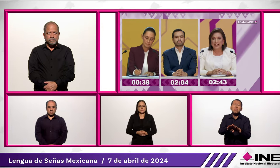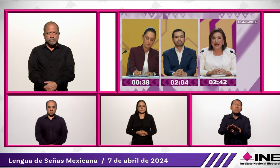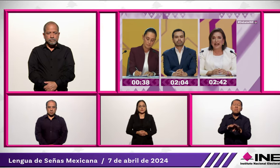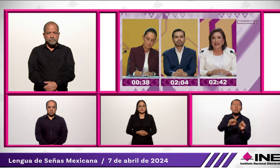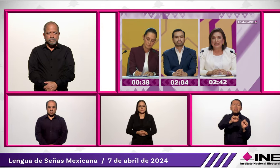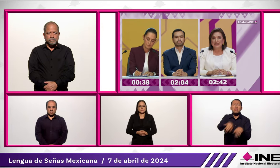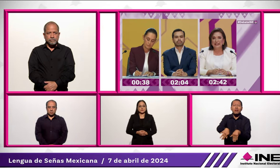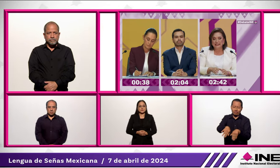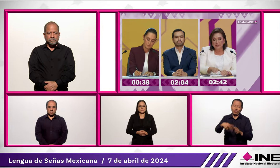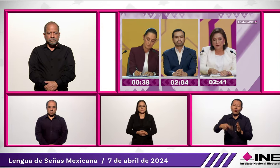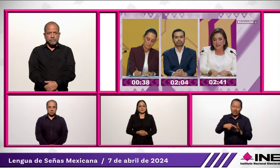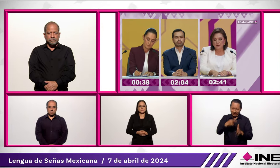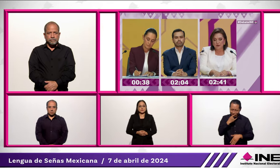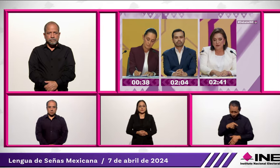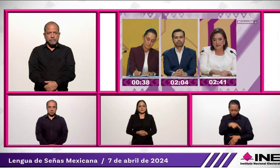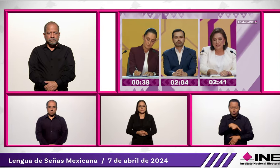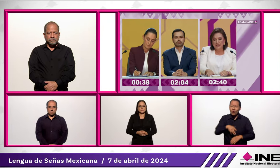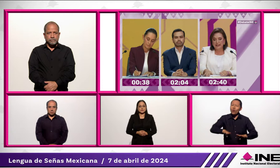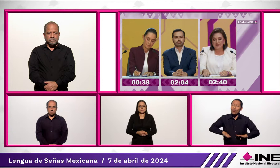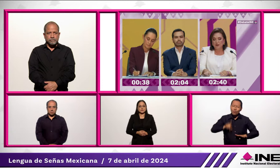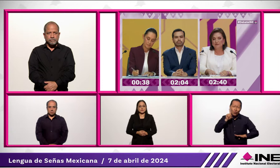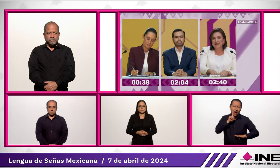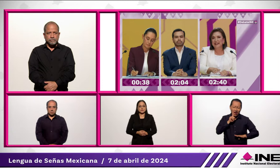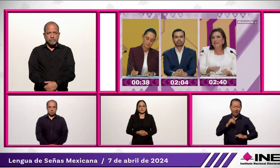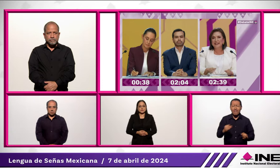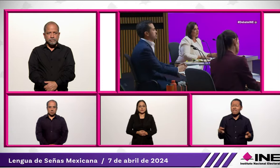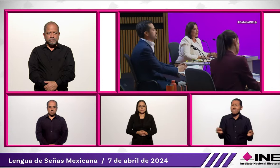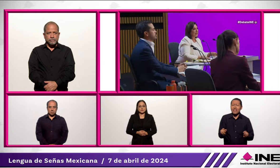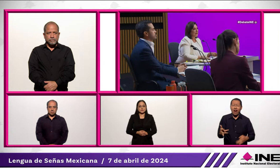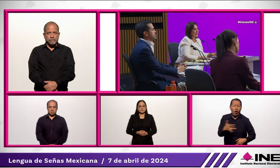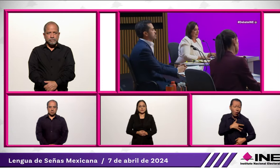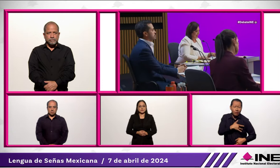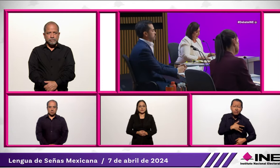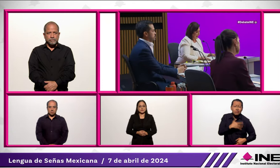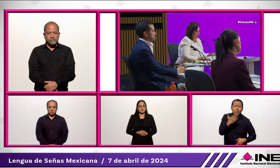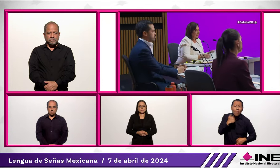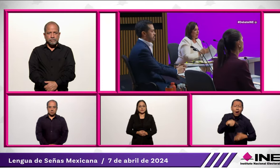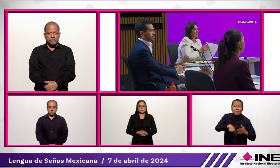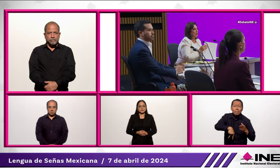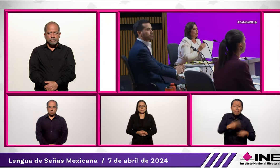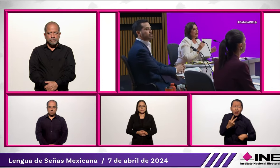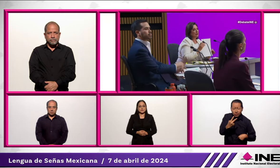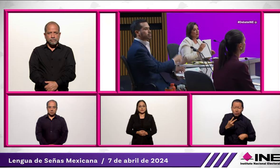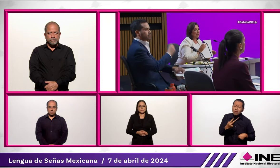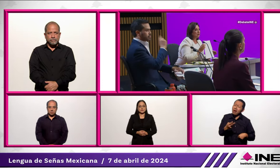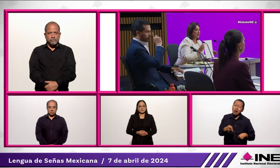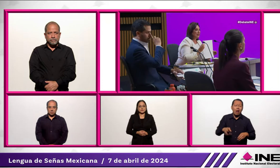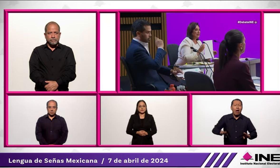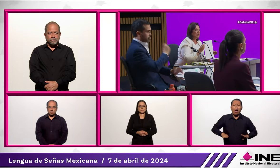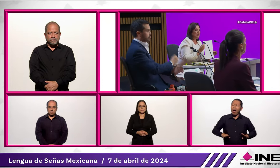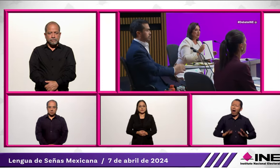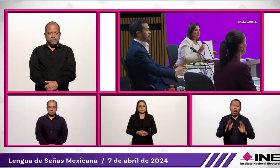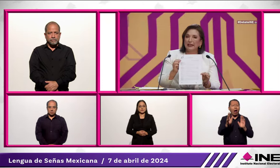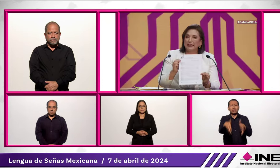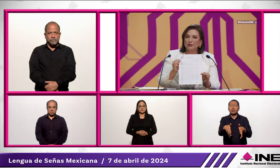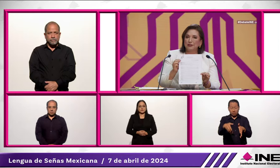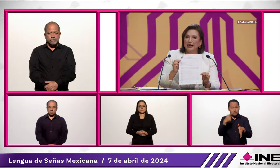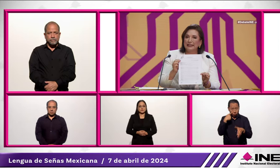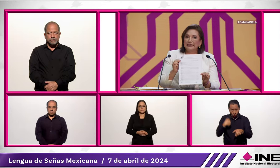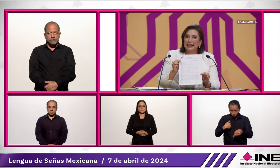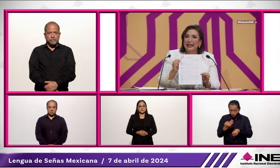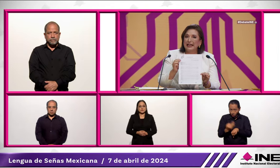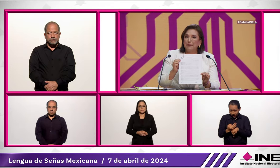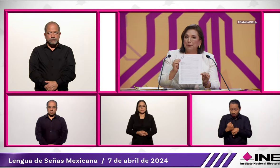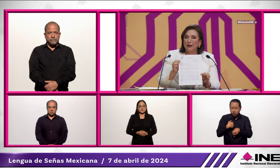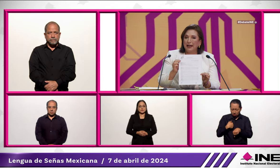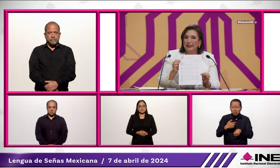mujer fría y sin corazón, y eso te define completamente. Aquí tengo un documento que voy a subir en este momento a mis redes